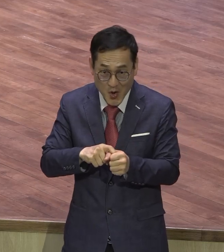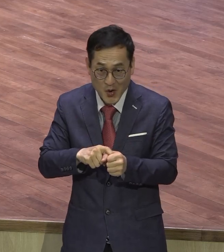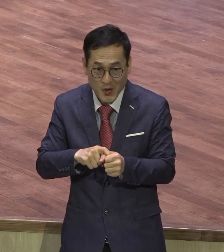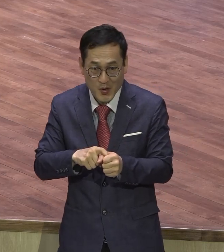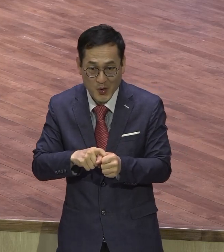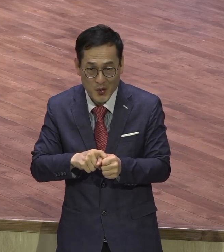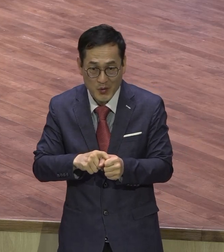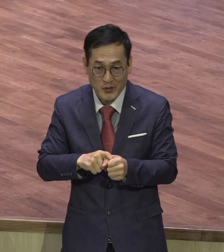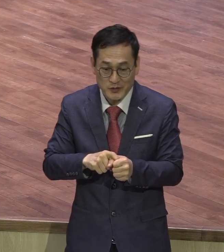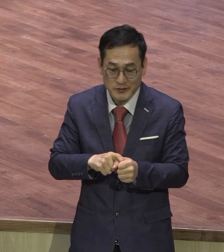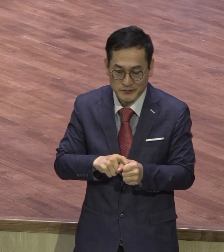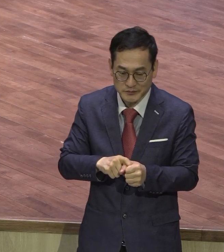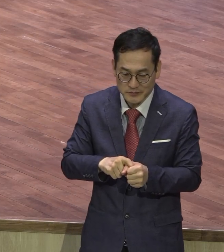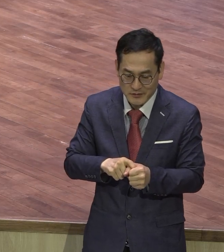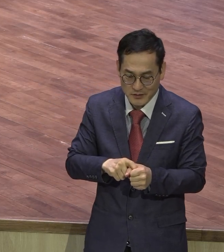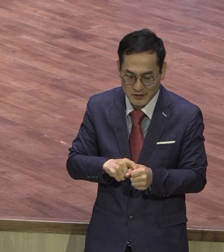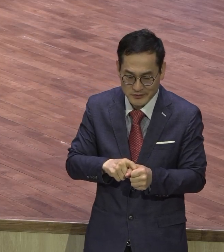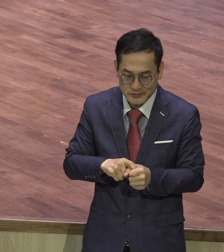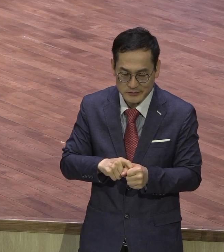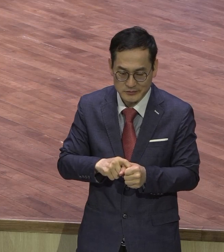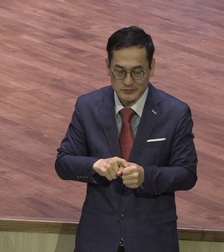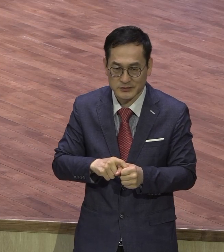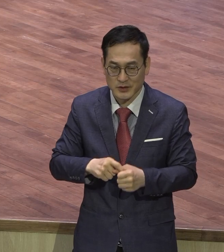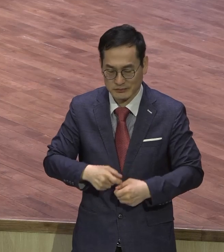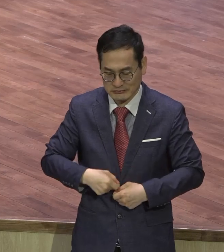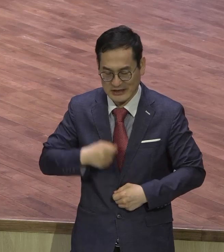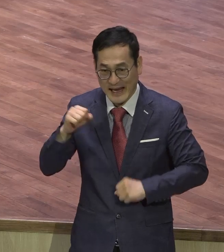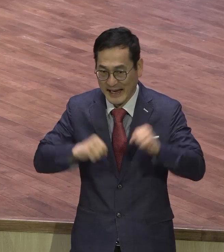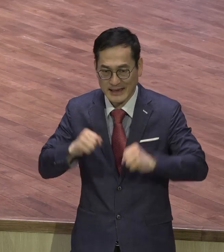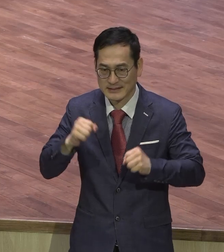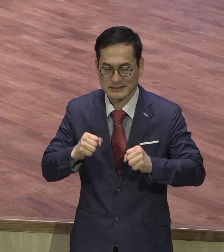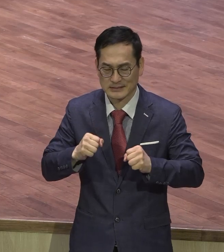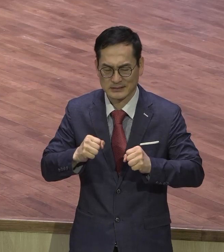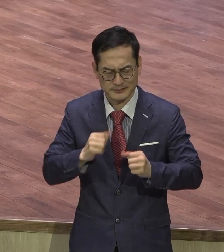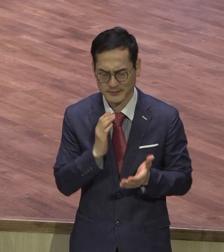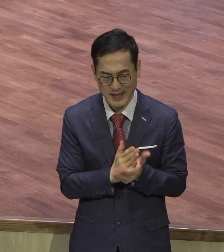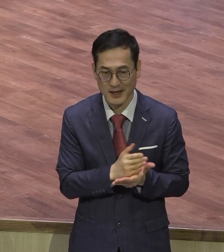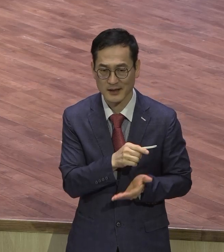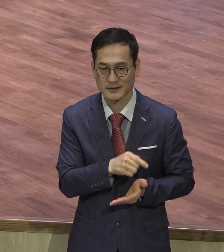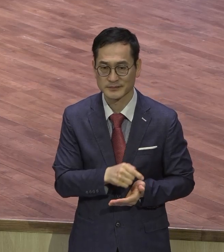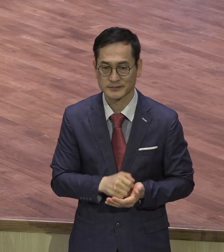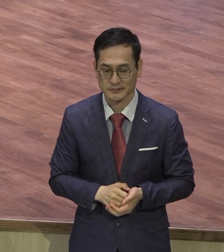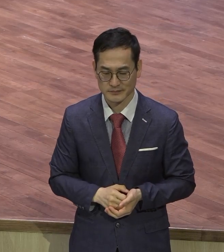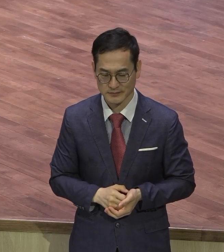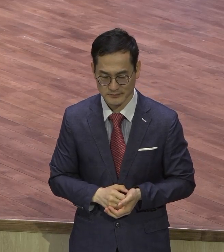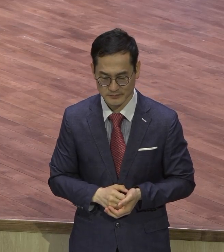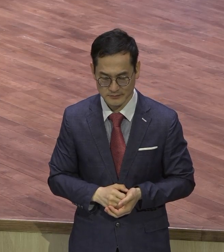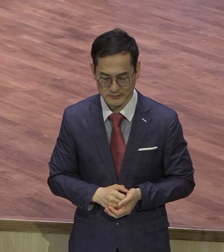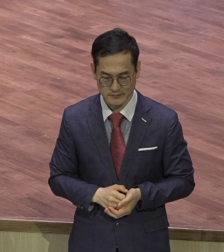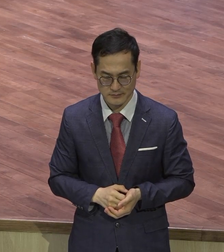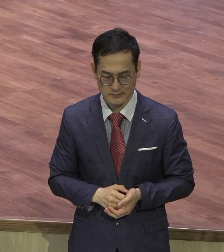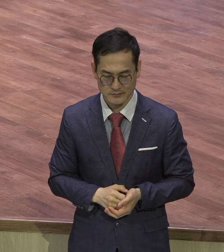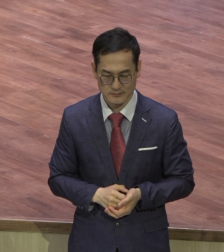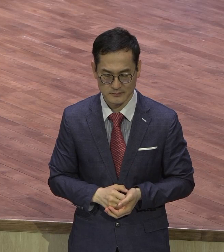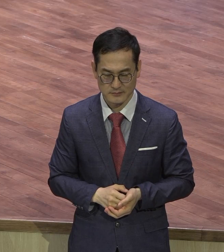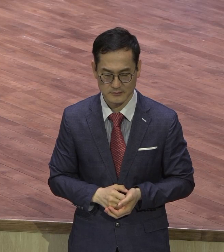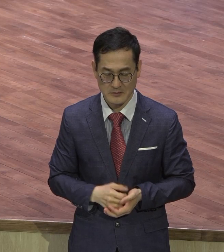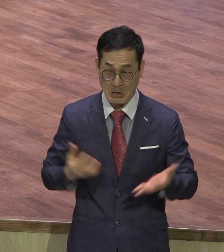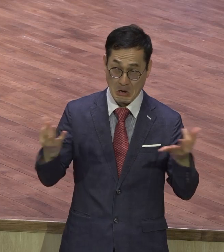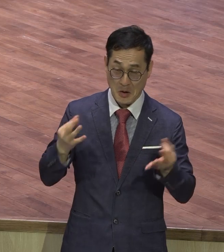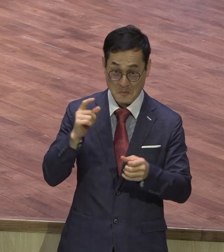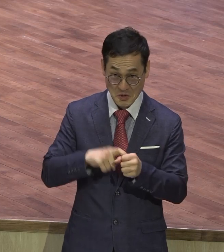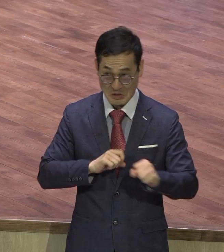너의 의를 행하지 않도록 주의하라. 그리하지 아니하면 하늘에 계신 너의 아버지께 상을 받지